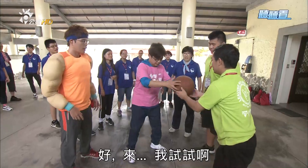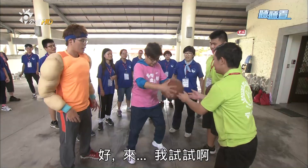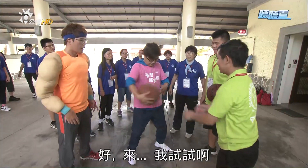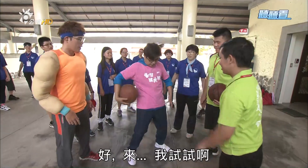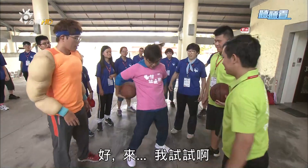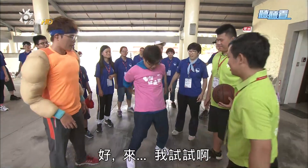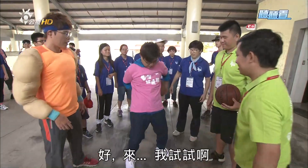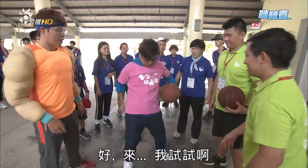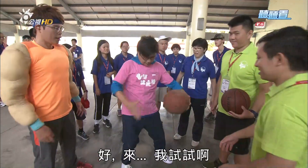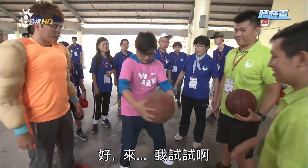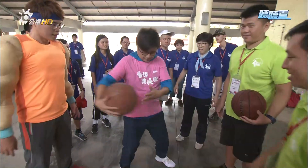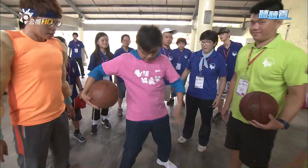我试试啊。哎，